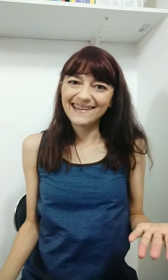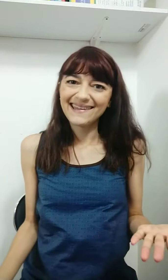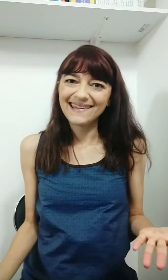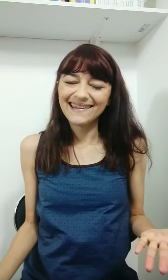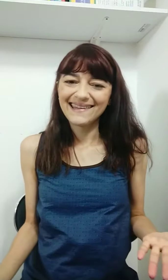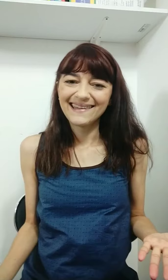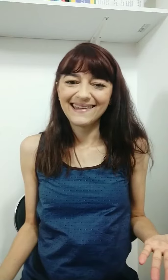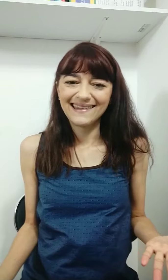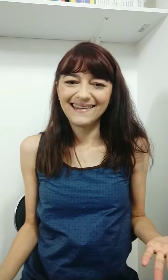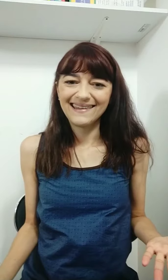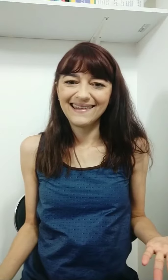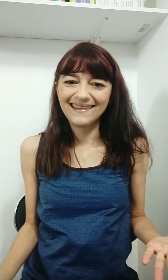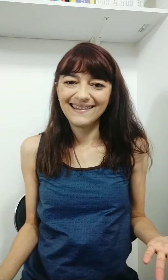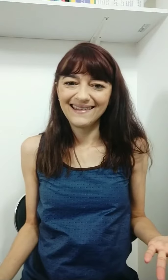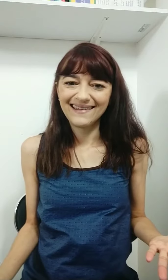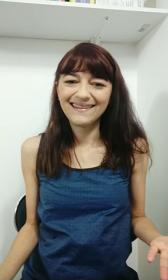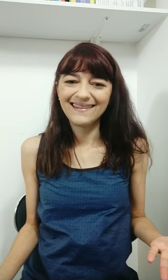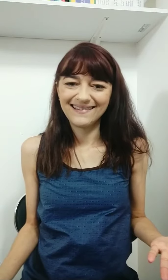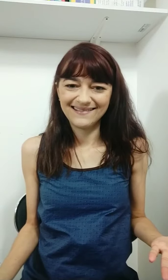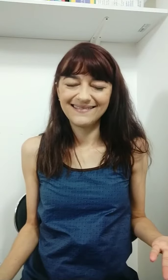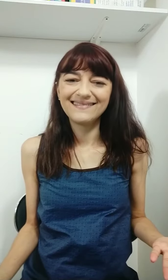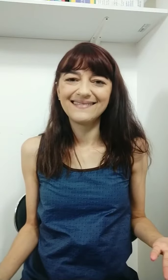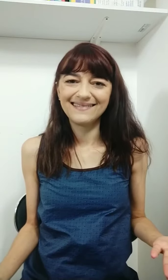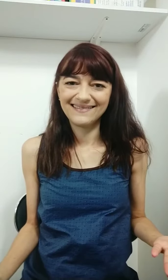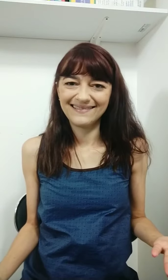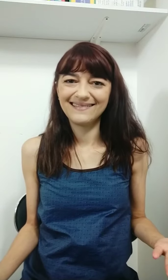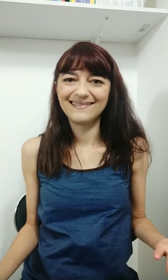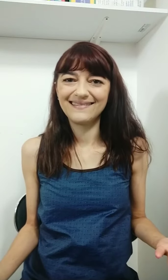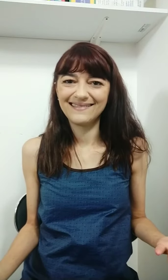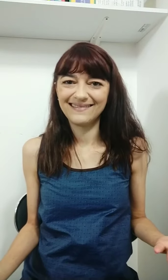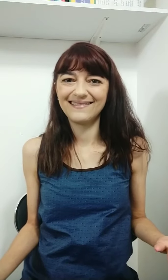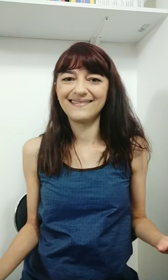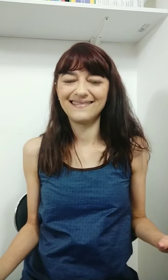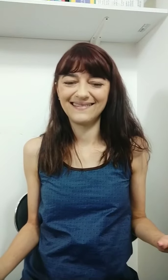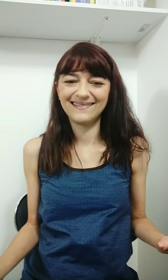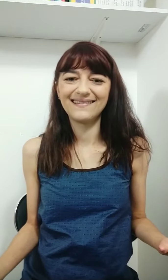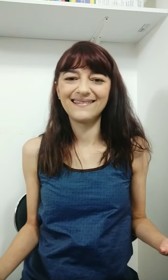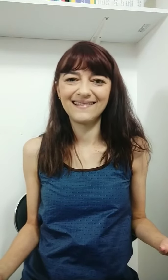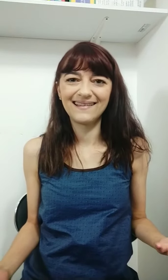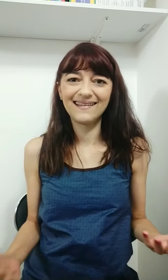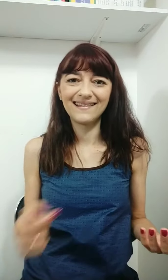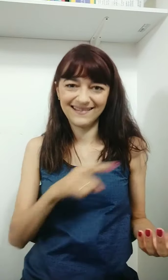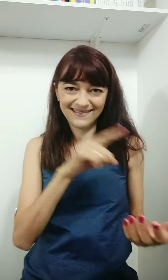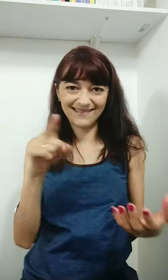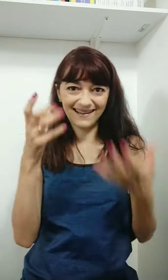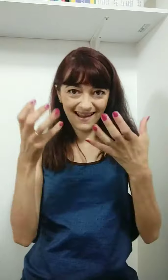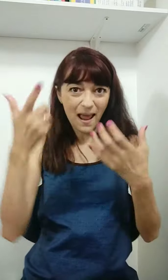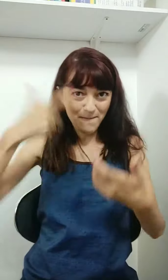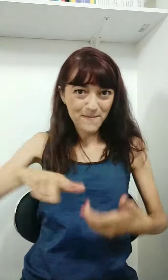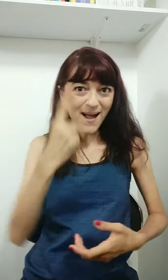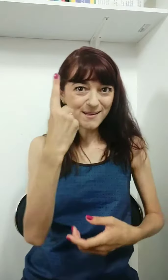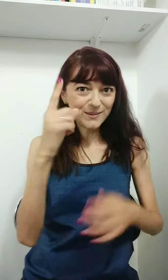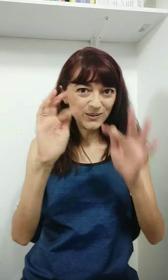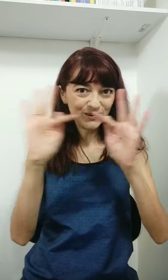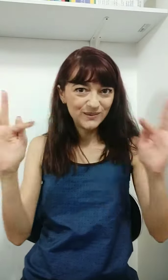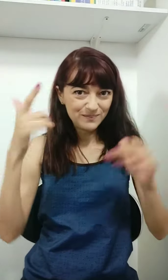gostei daquele filme, gente. Então vejam que o significado real ali no final acaba que um filme bom significa que eu gostei